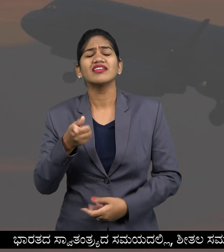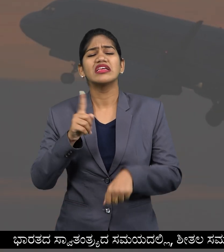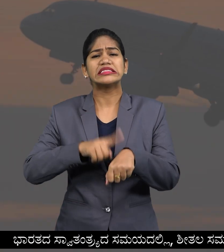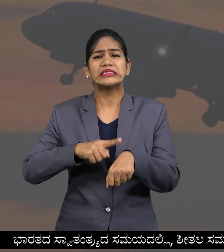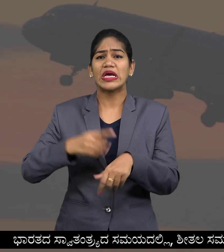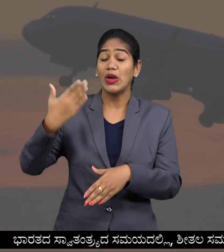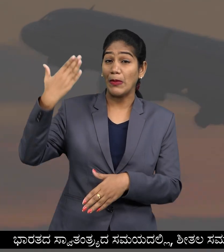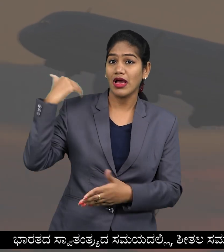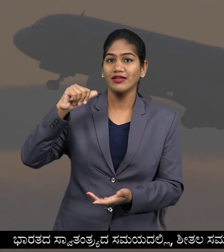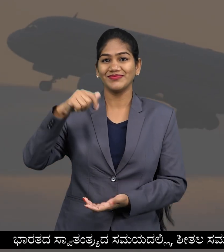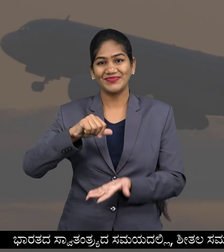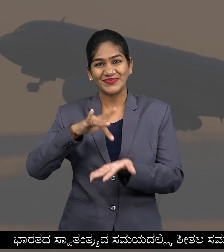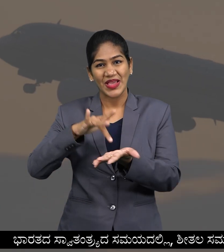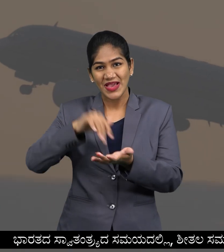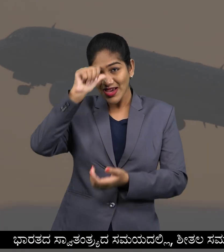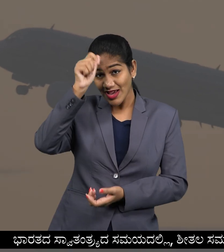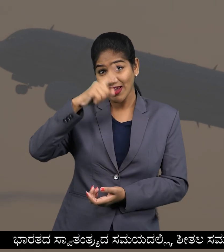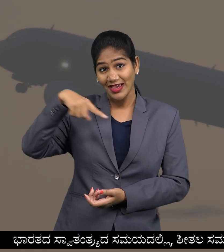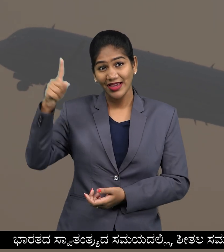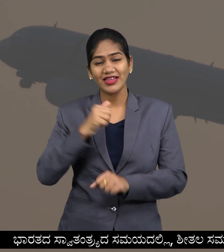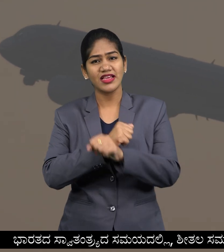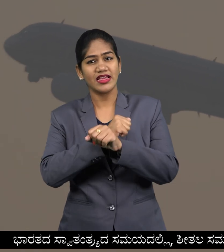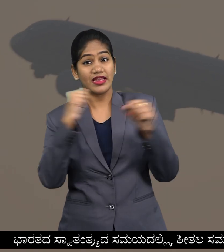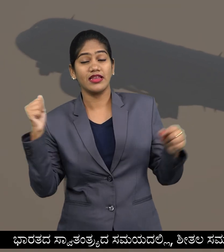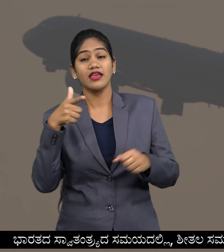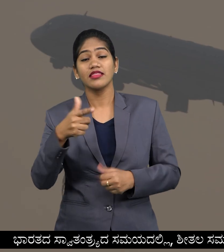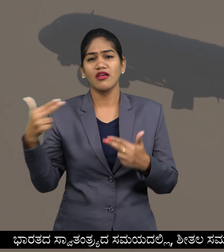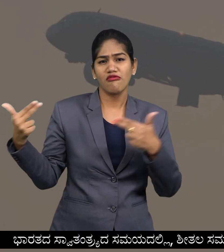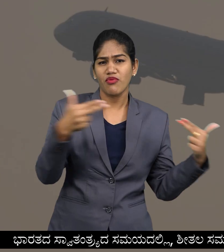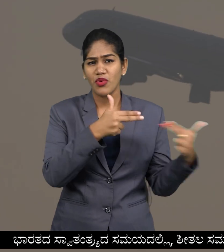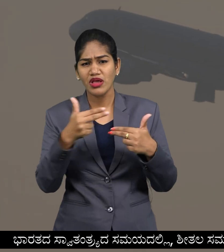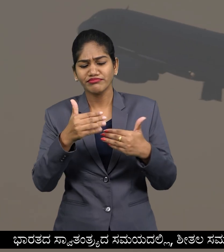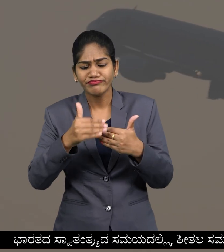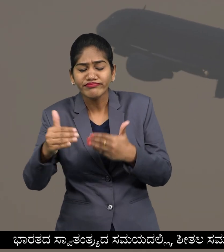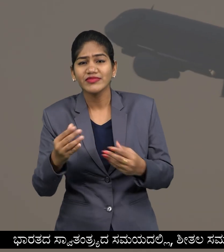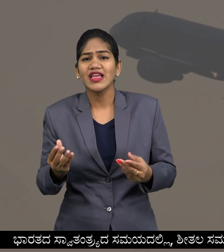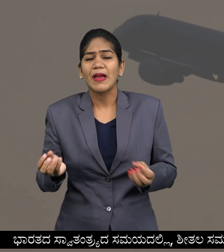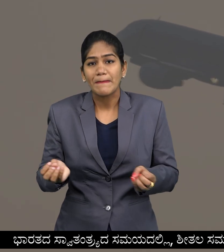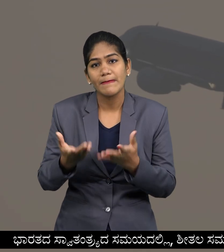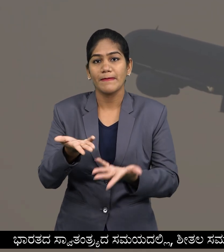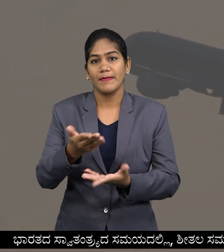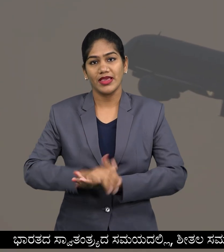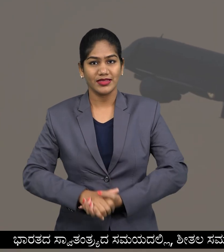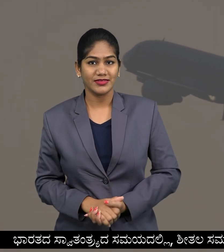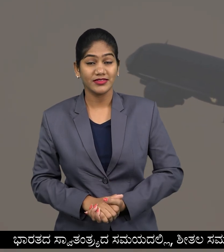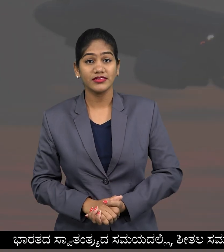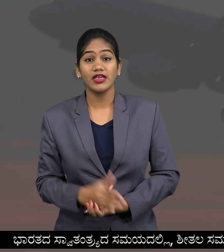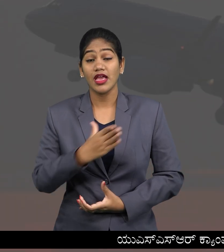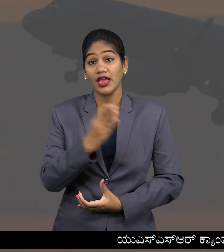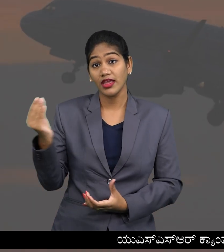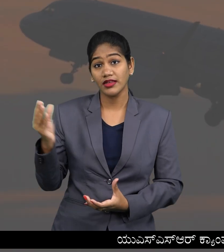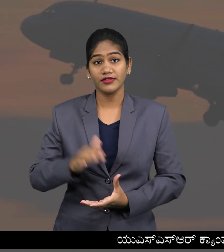ಭಾರತದ ಸ್ವಾತಂತ್ರ್ಯದ ಸಮಯದಲ್ಲಿ ಶೀತಲ ಸಮರವು ಪ್ರಾರಂಭವಾಯಿತು ಮತ್ತು ಜಗತ್ತು ಯುಎಸ್